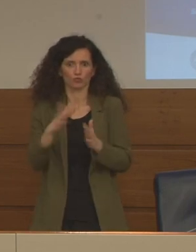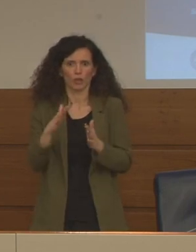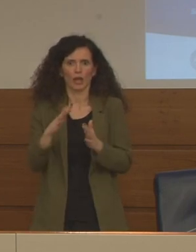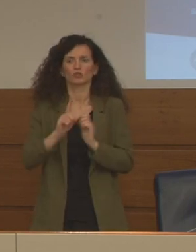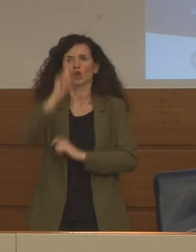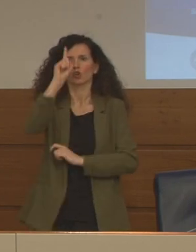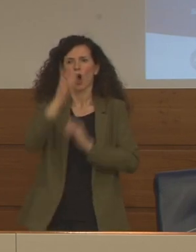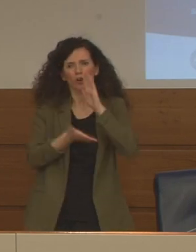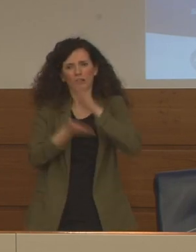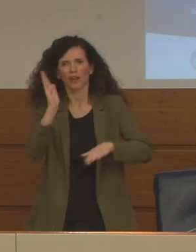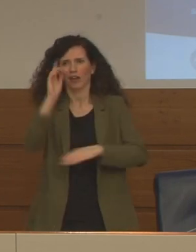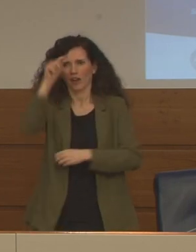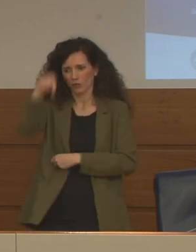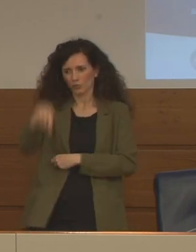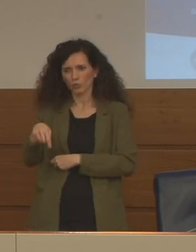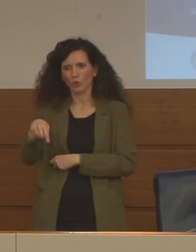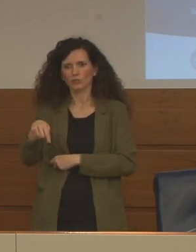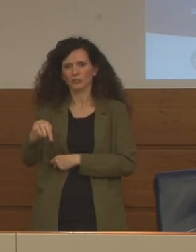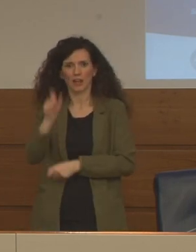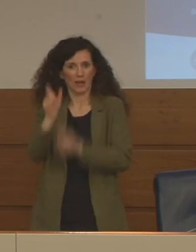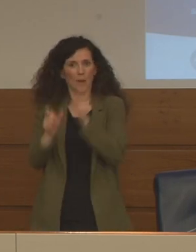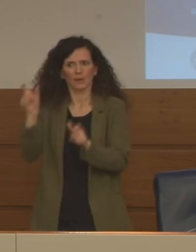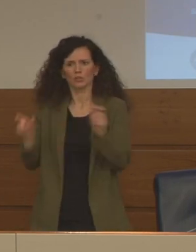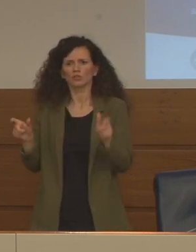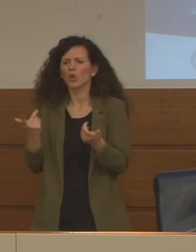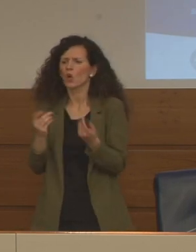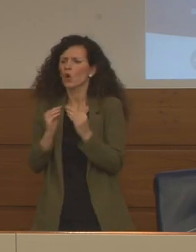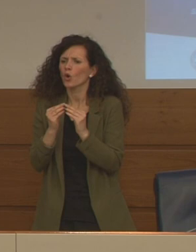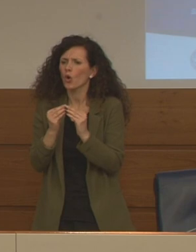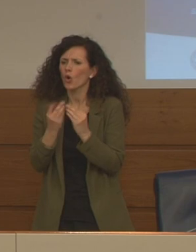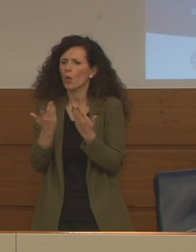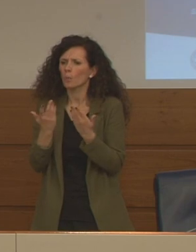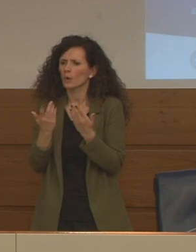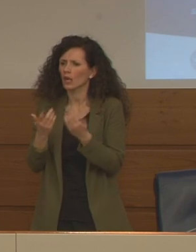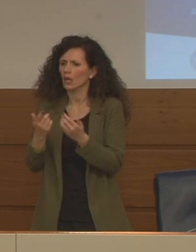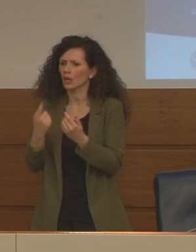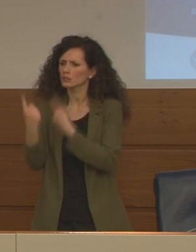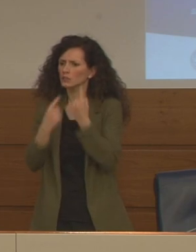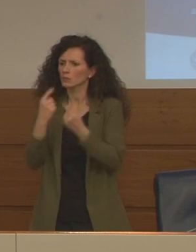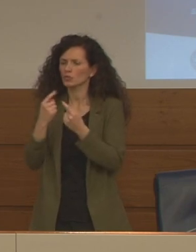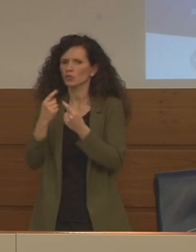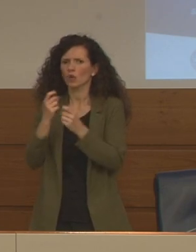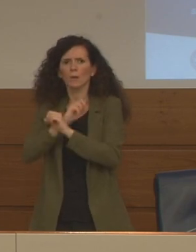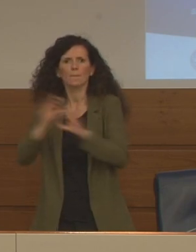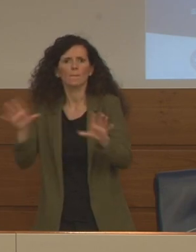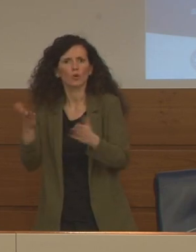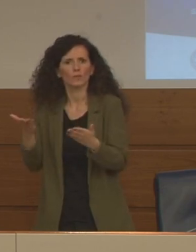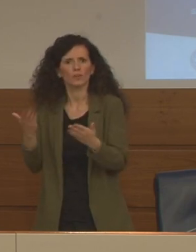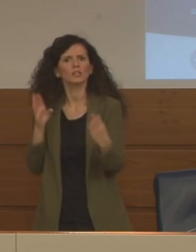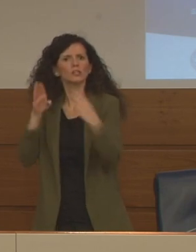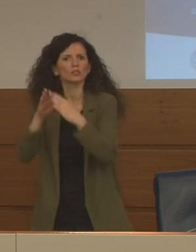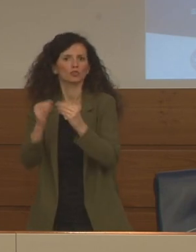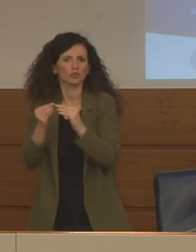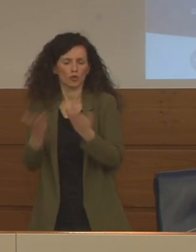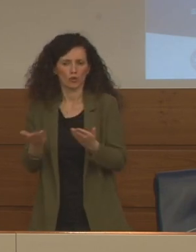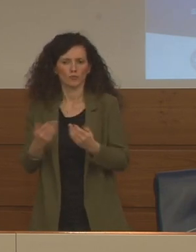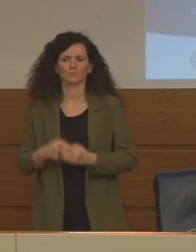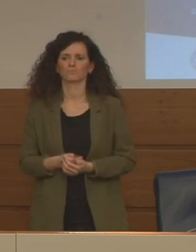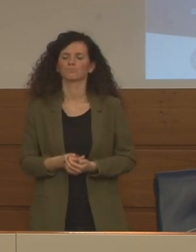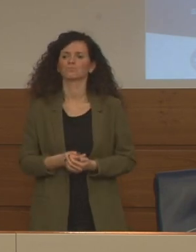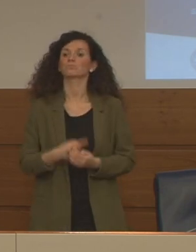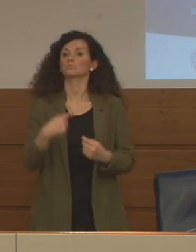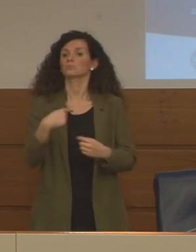sud daranno purtroppo i risultati che nessuno si augura ma allora che io sia